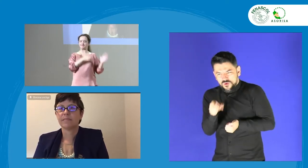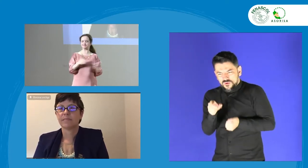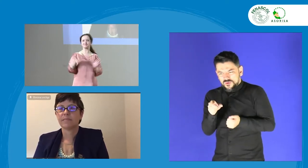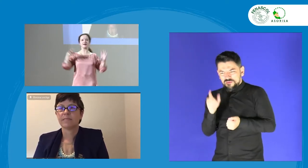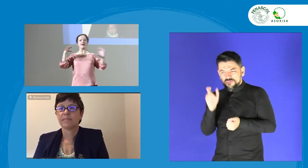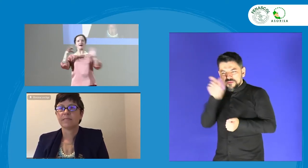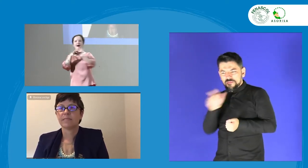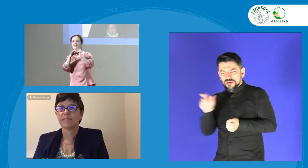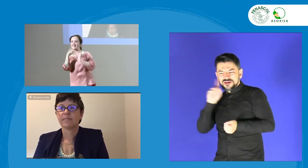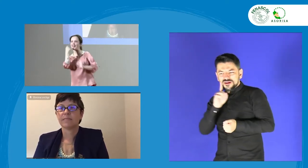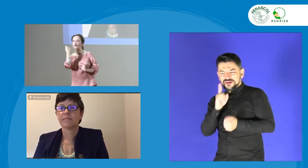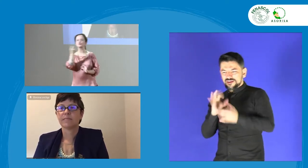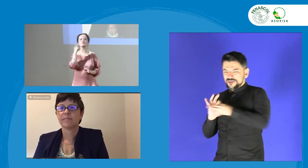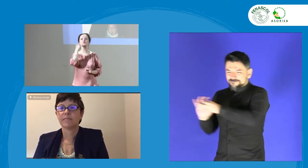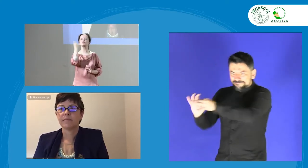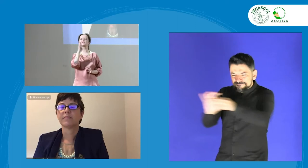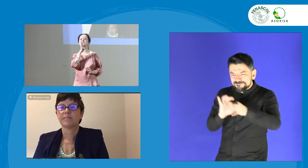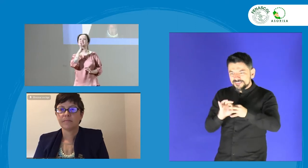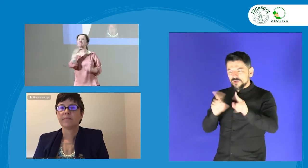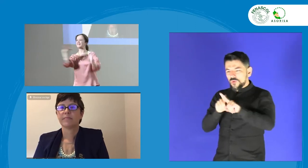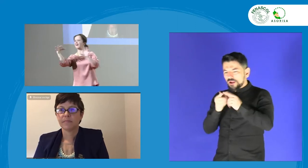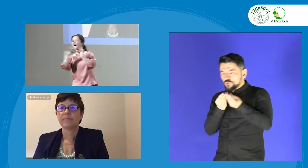superior.